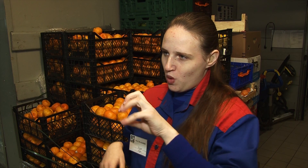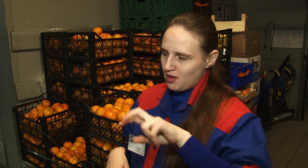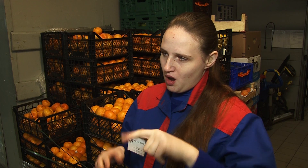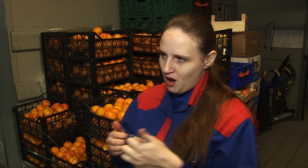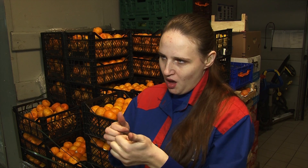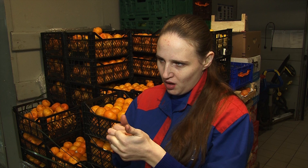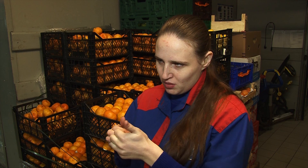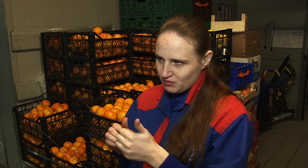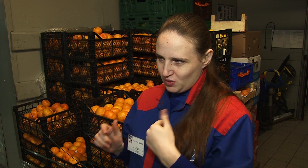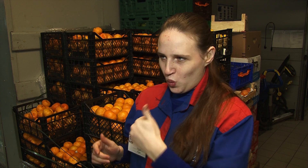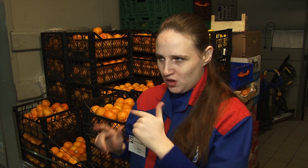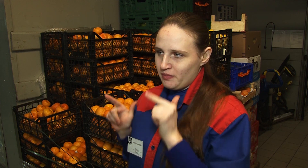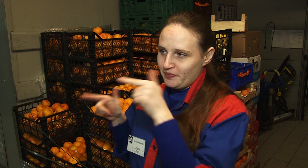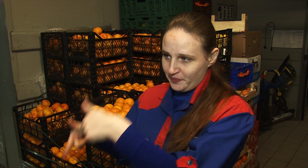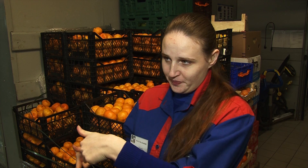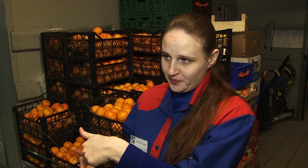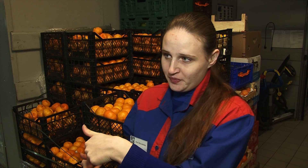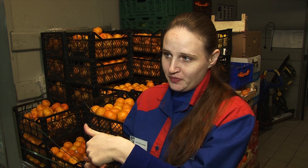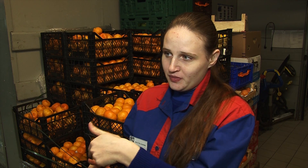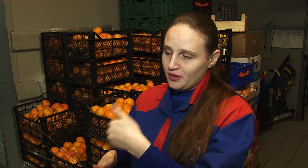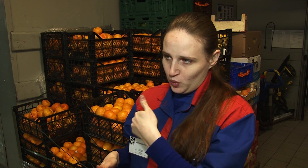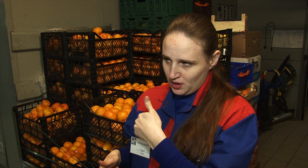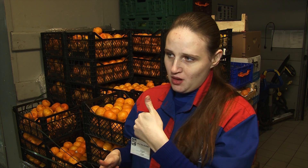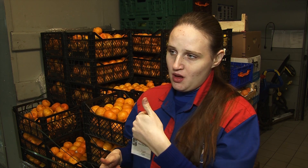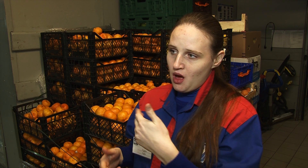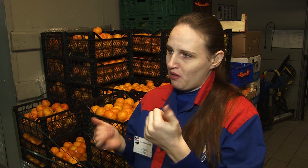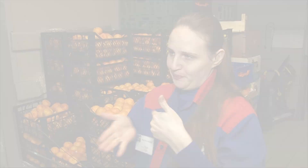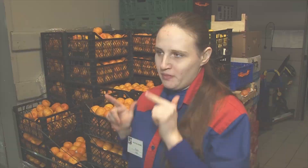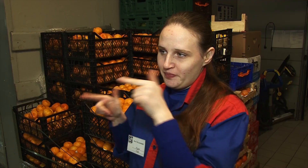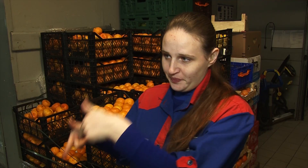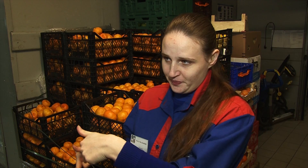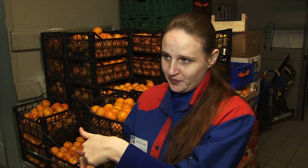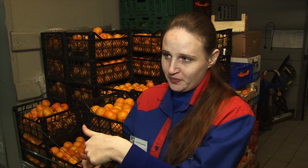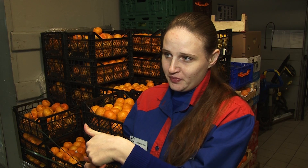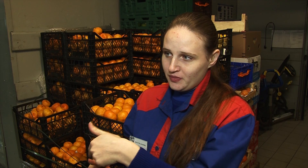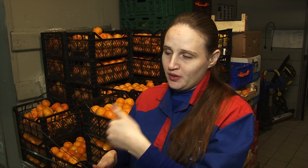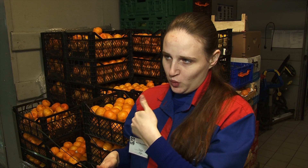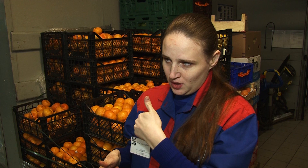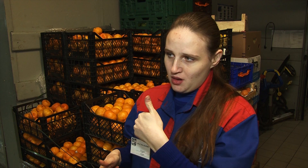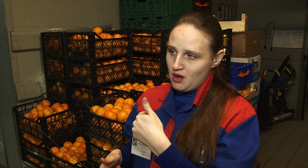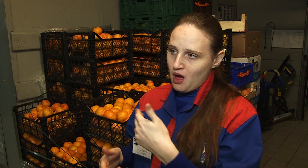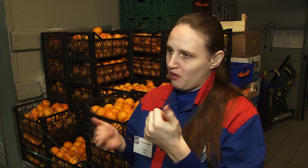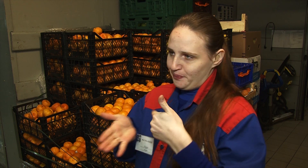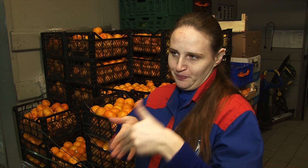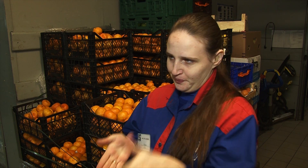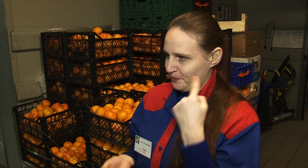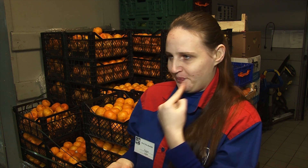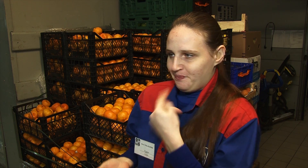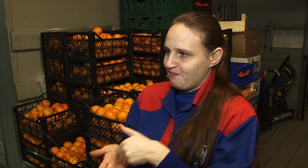шукати в іншому місці, на мотелі там є такий ресторан, але із-за того, що я не чую, мені